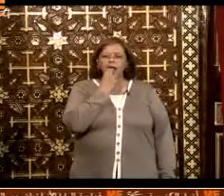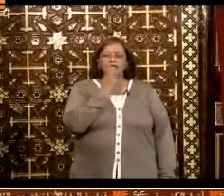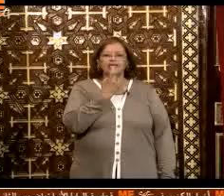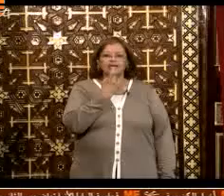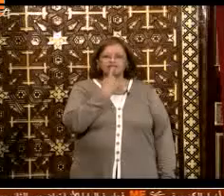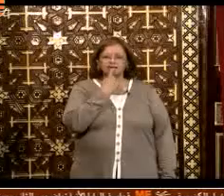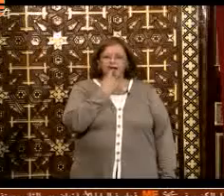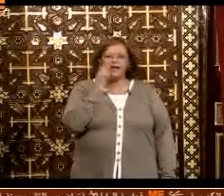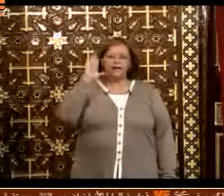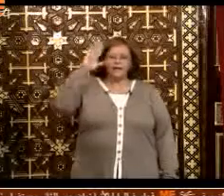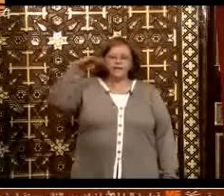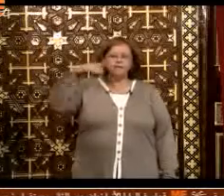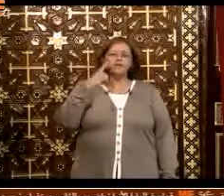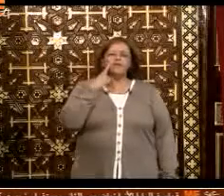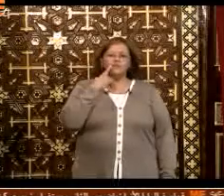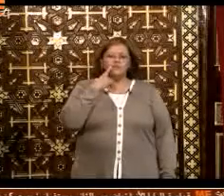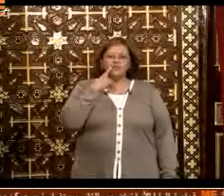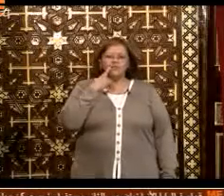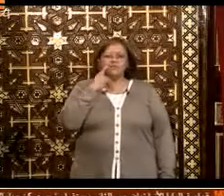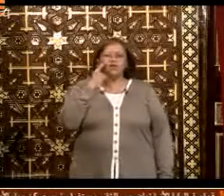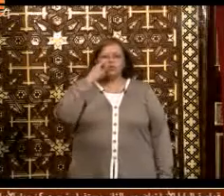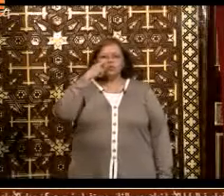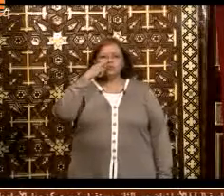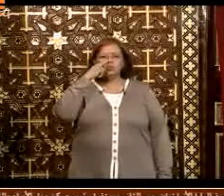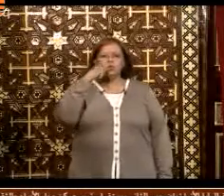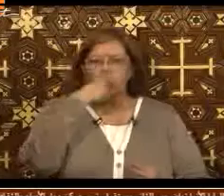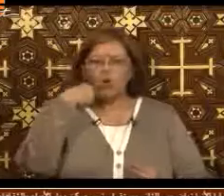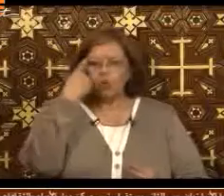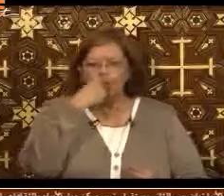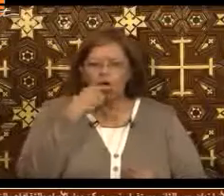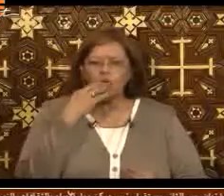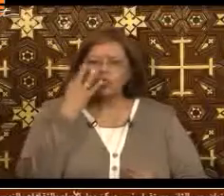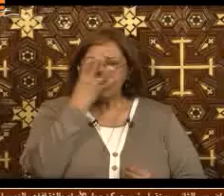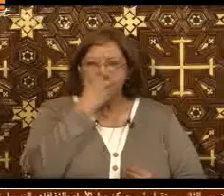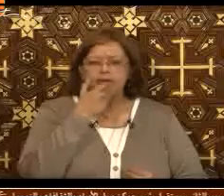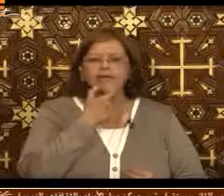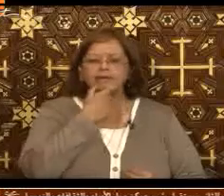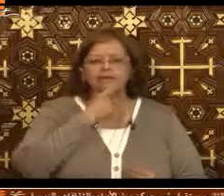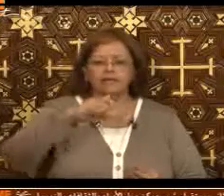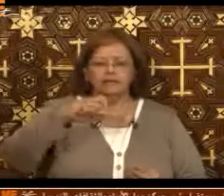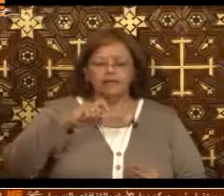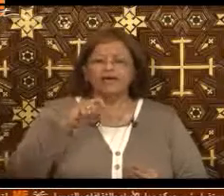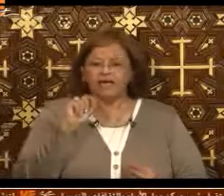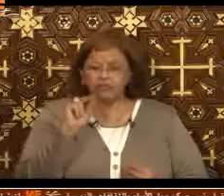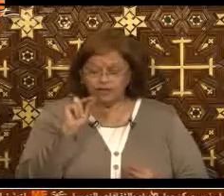ك ل م ن واو ه ي. خلوا